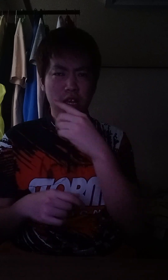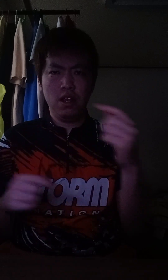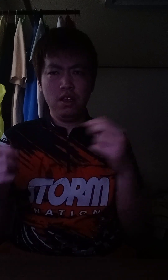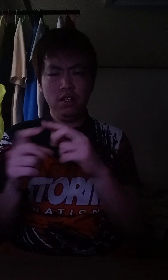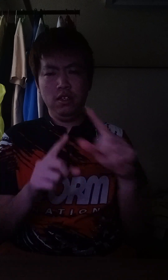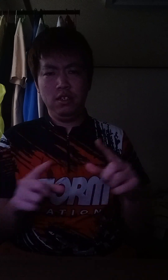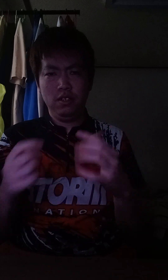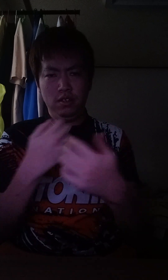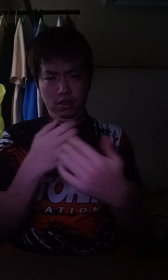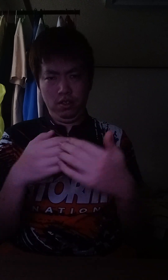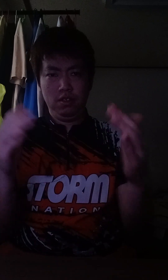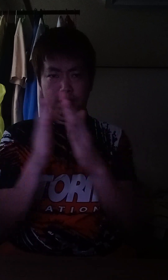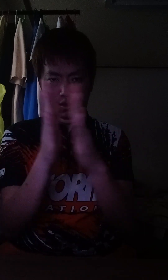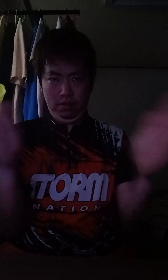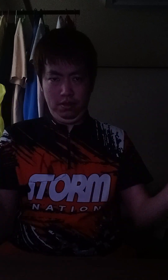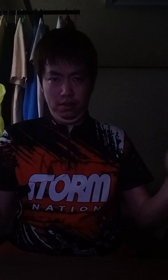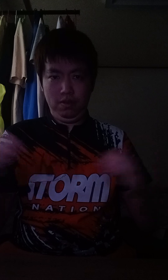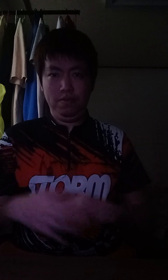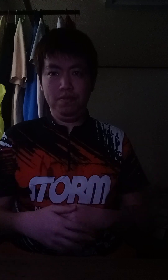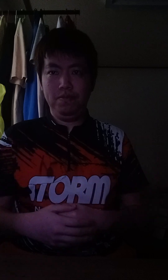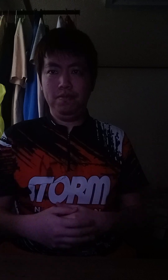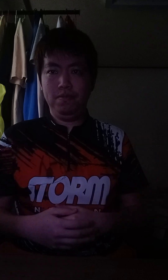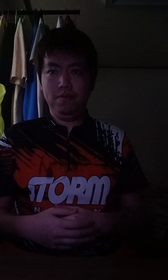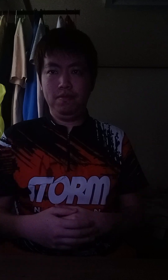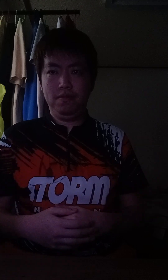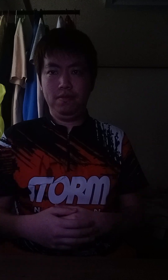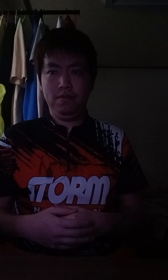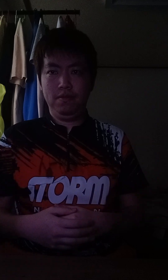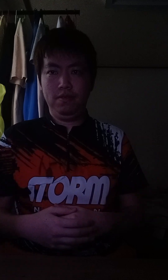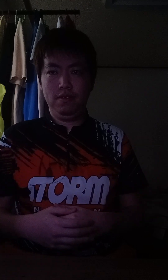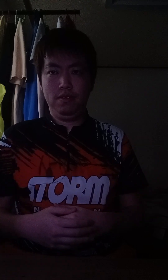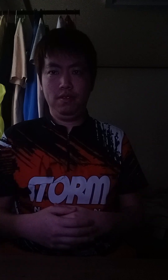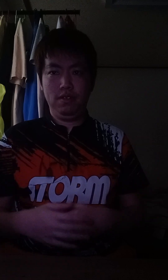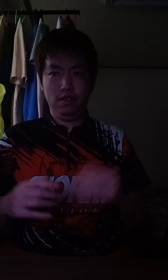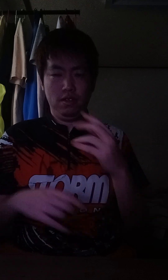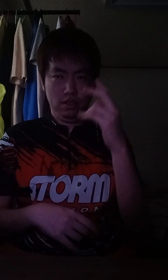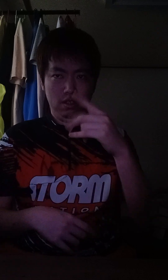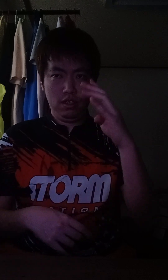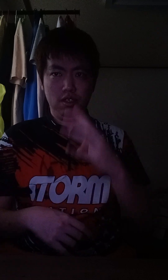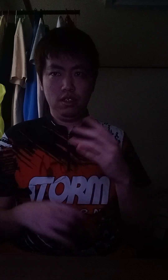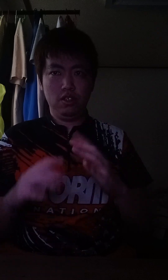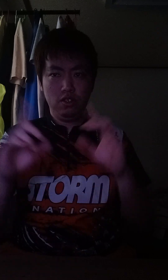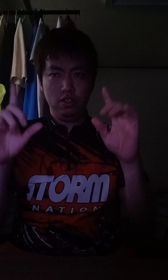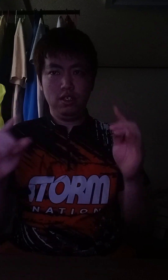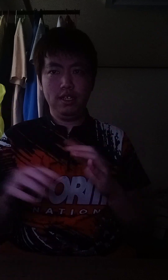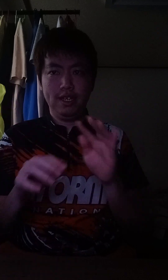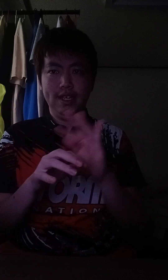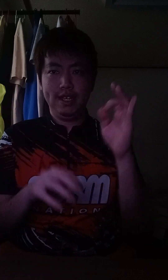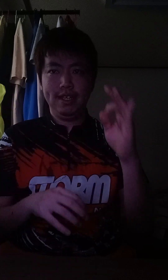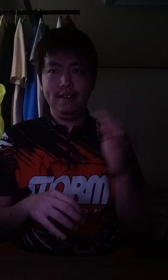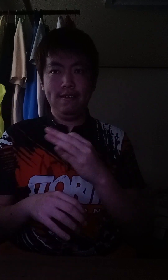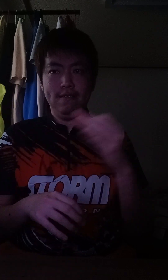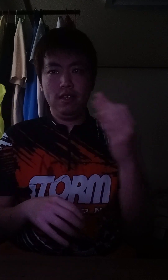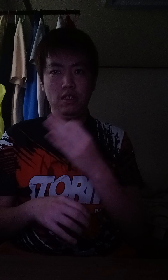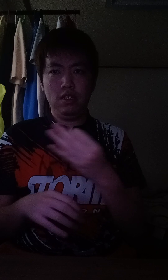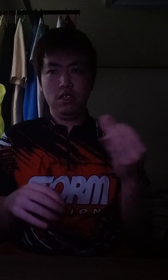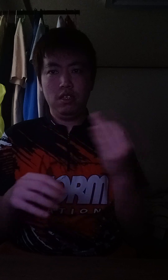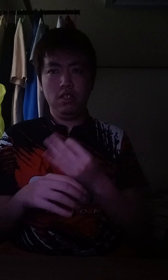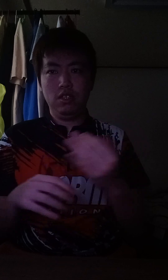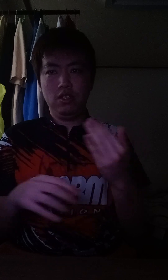병원 생활이 시작됐습니다. 태어난 지 사흘 만에 심장 수술을 받기 시작해 5살 때까지